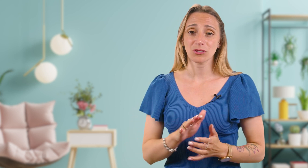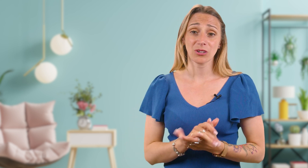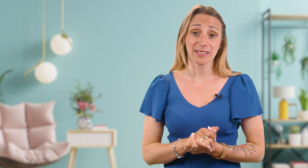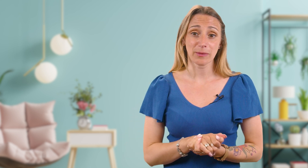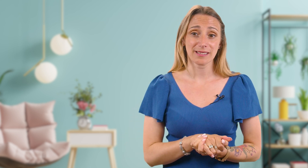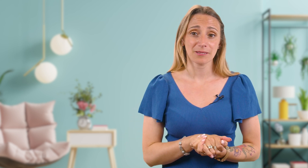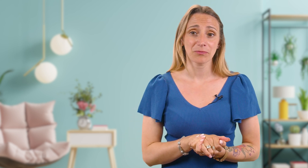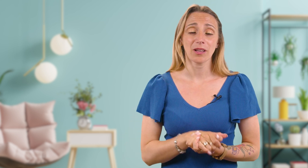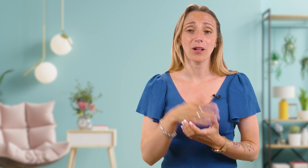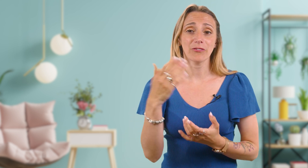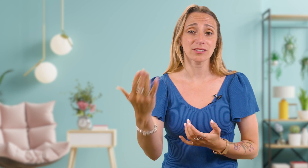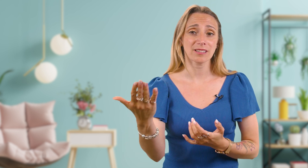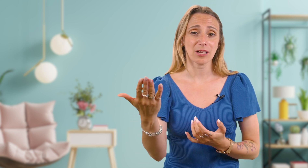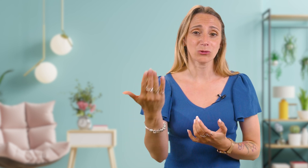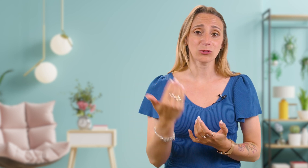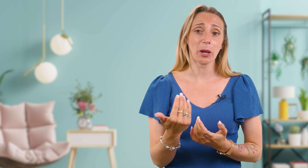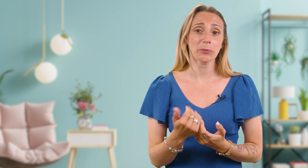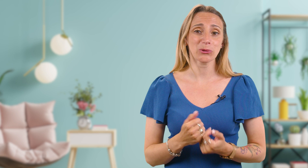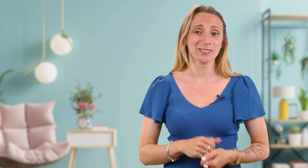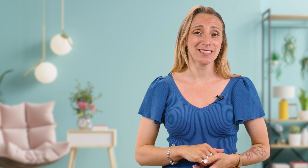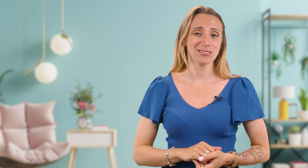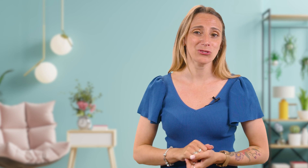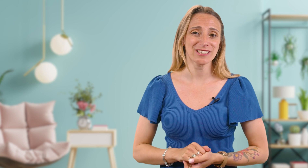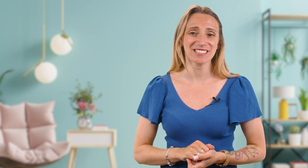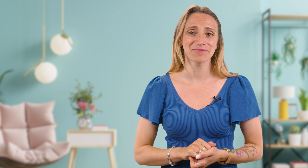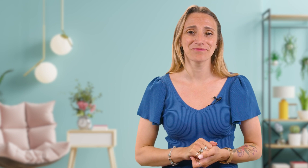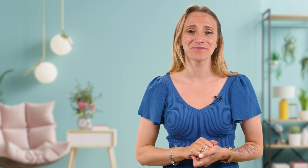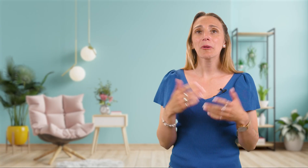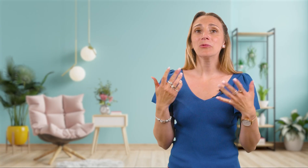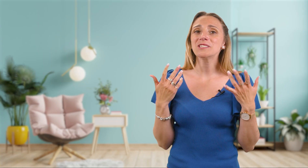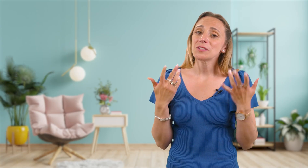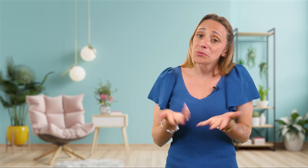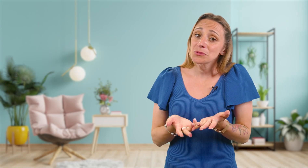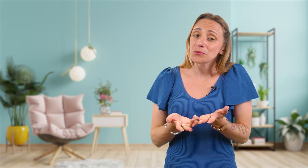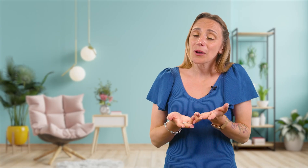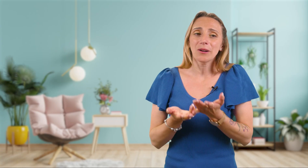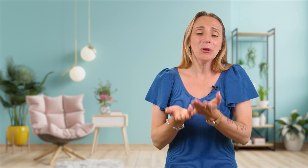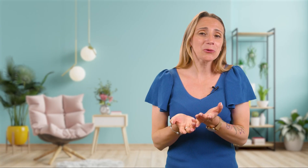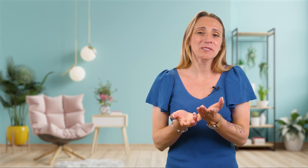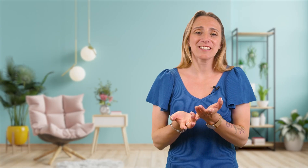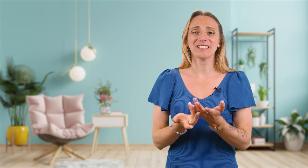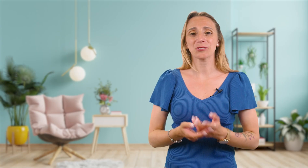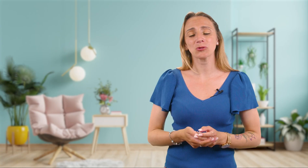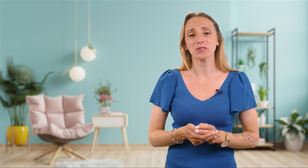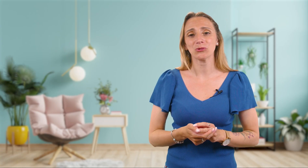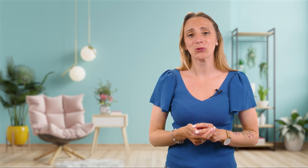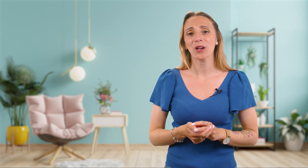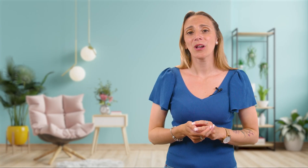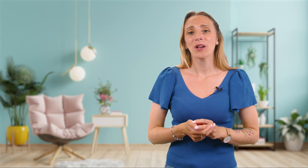dans l'espace. Votre interlocuteur peut aussi les utiliser. Comme vous avez pu le constater, j'en suis sûre,